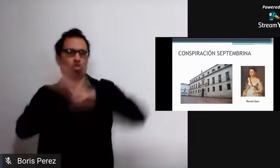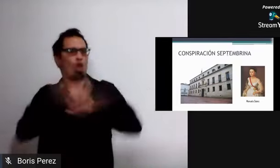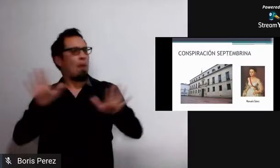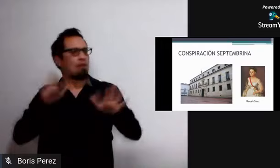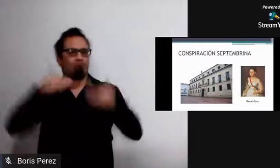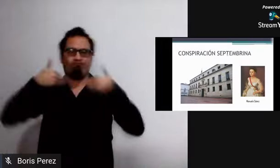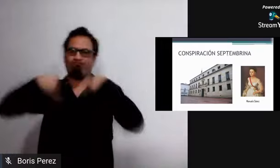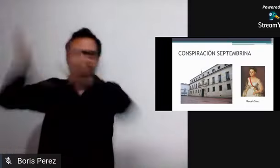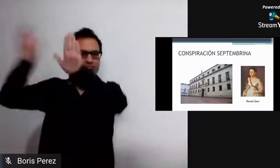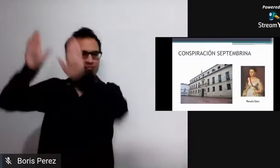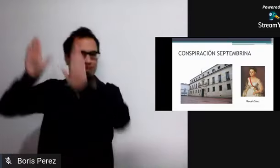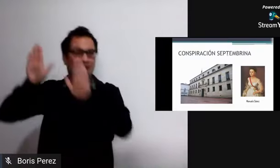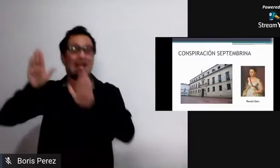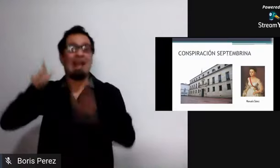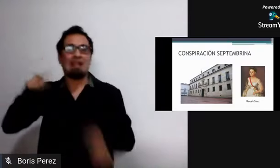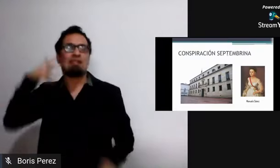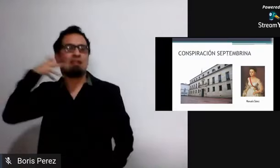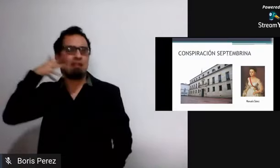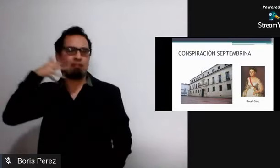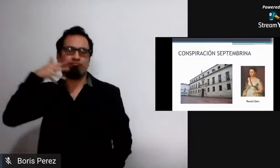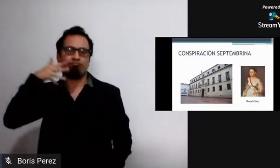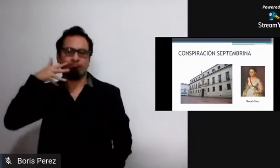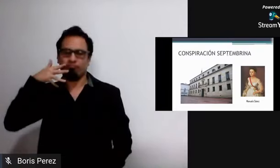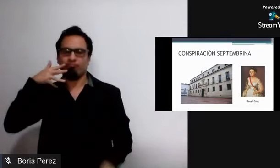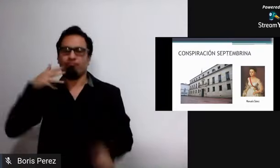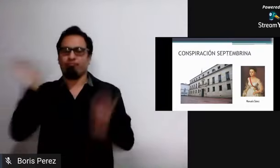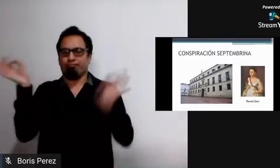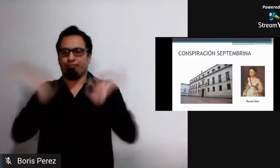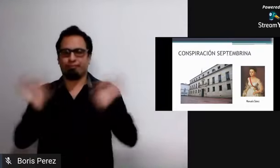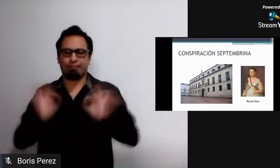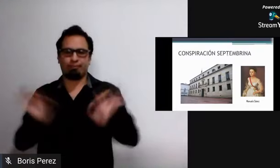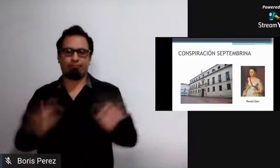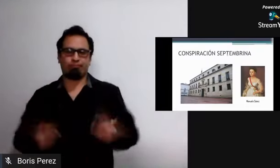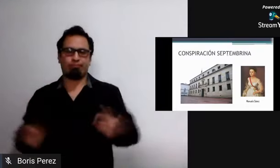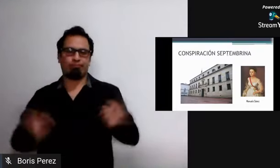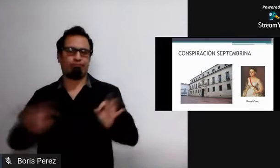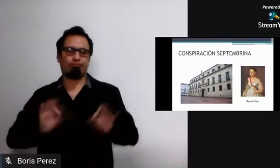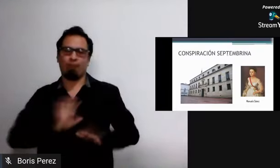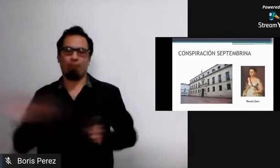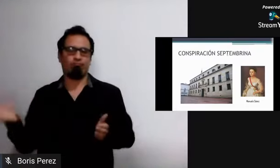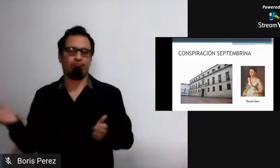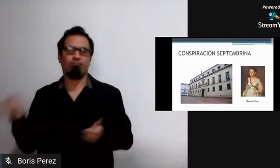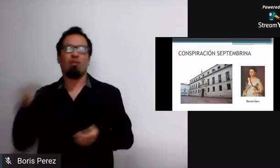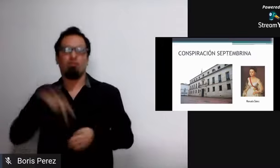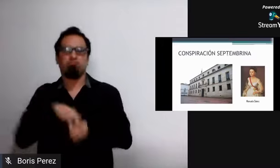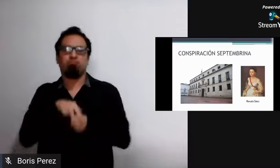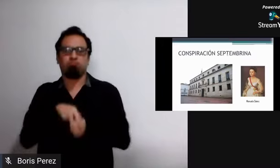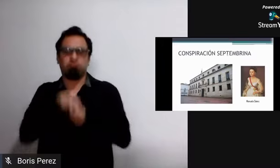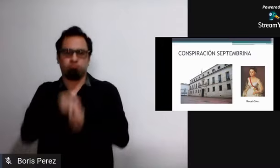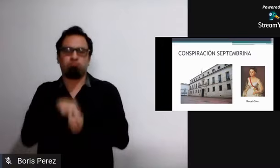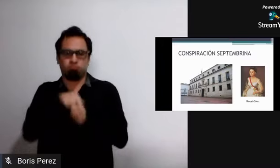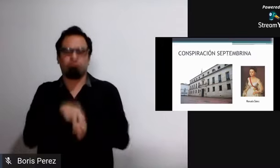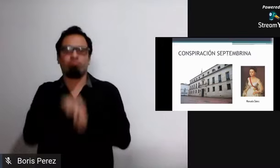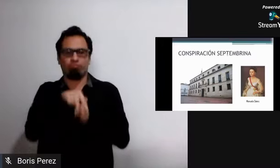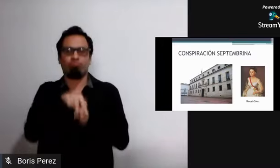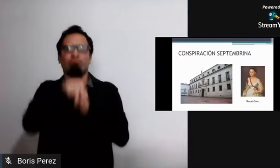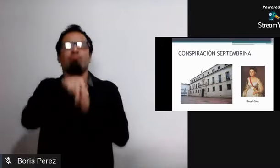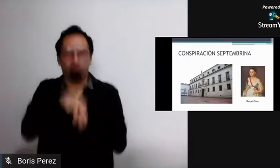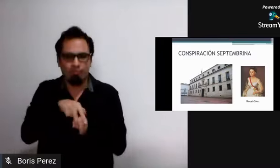pues entonces en ese momento él no falleció, pudo